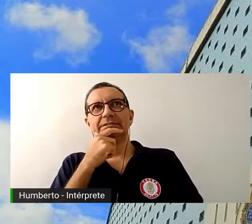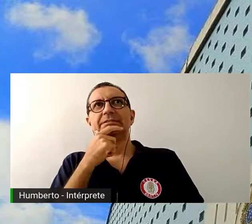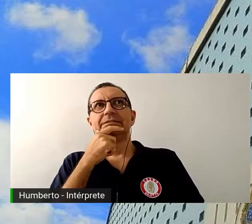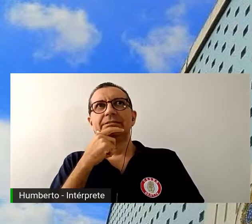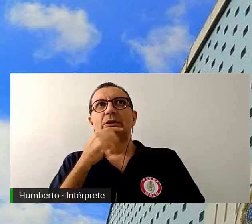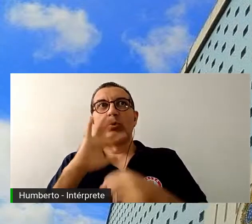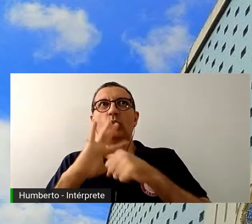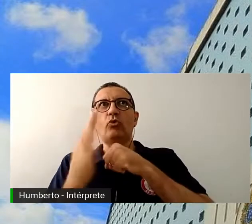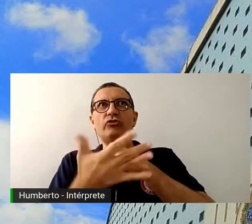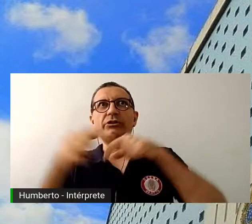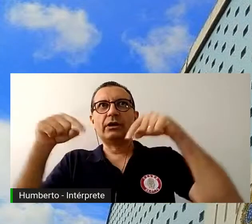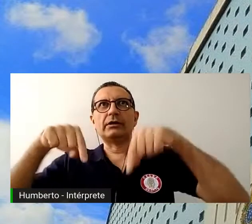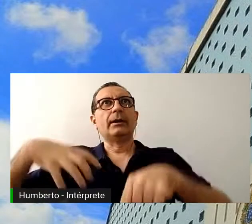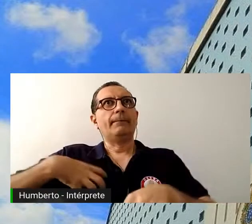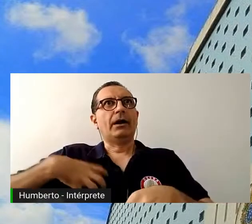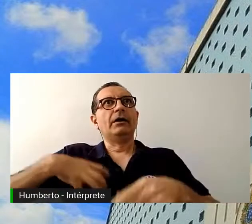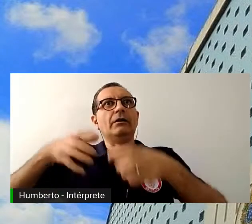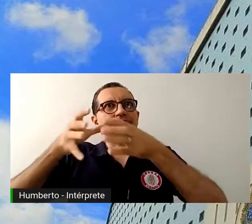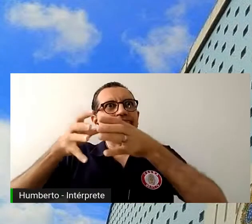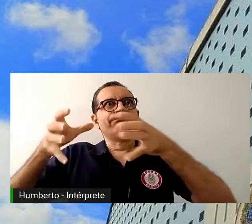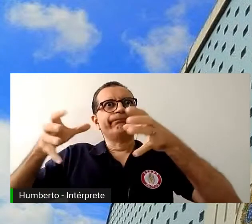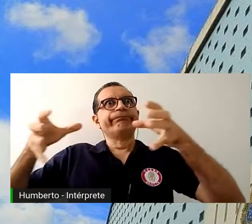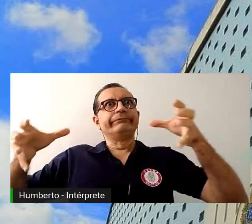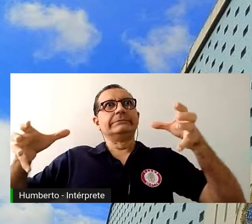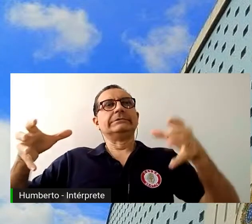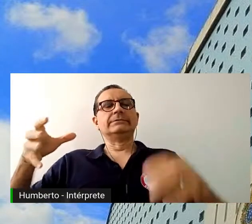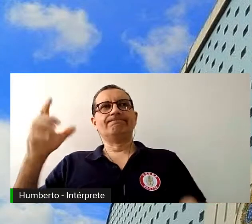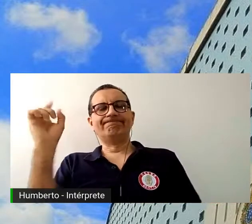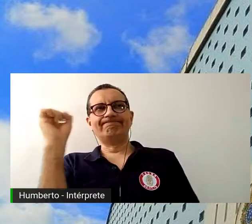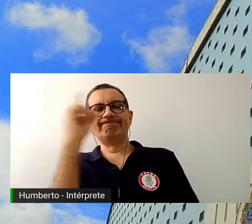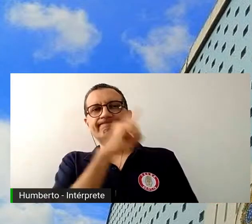Bahia como um todo. Então, vivemos um momento crítico,